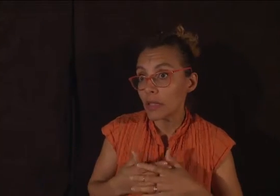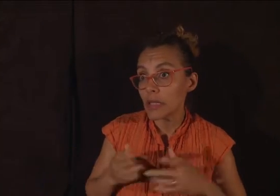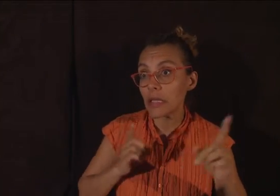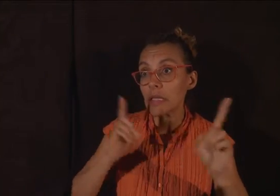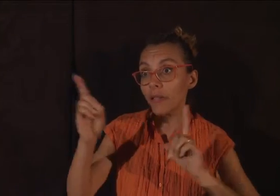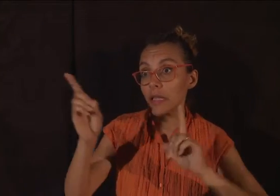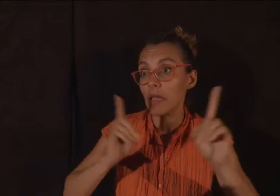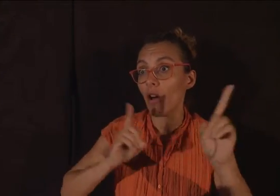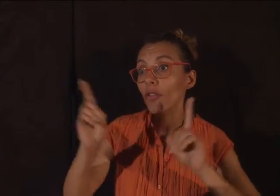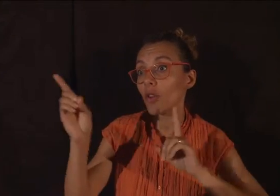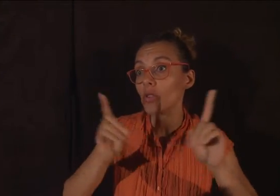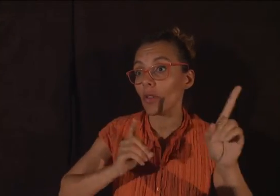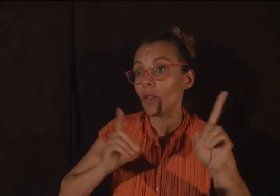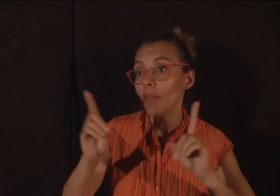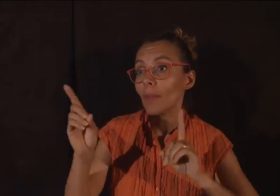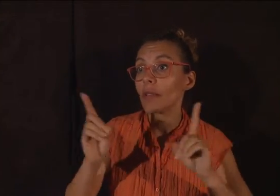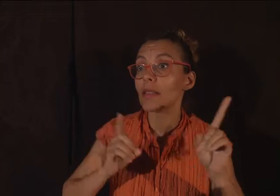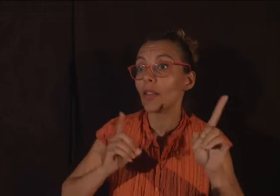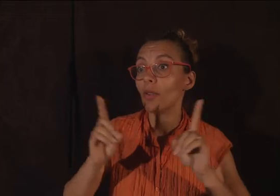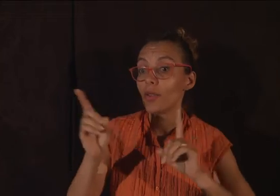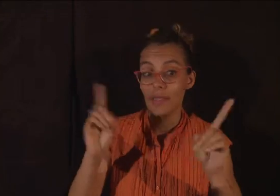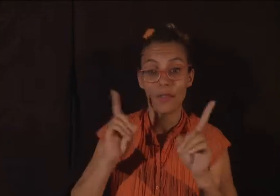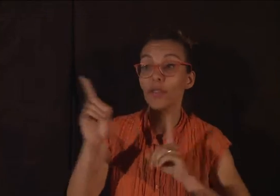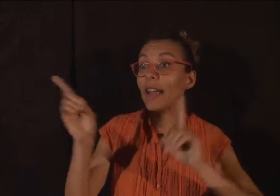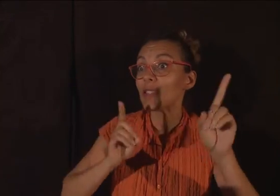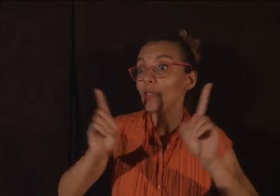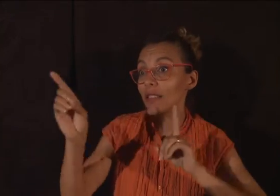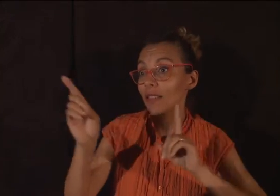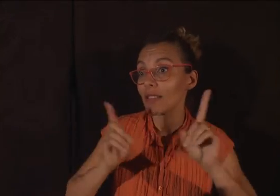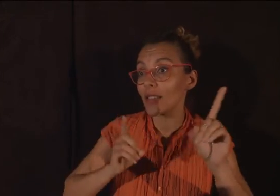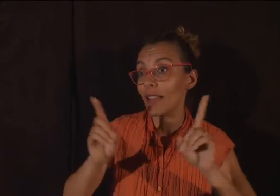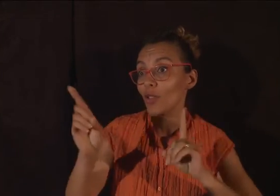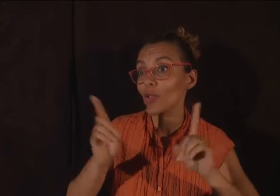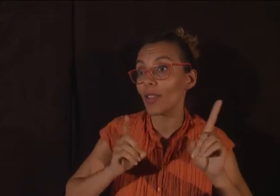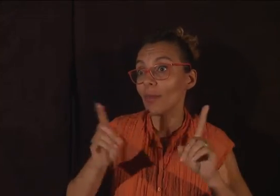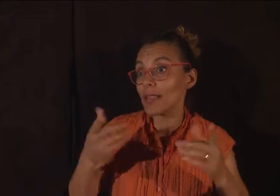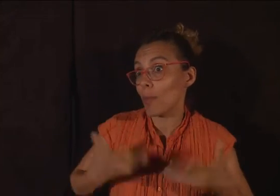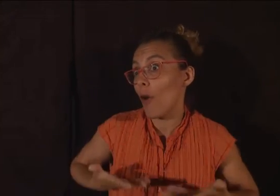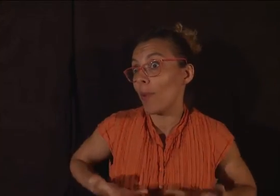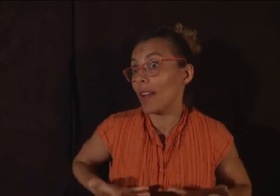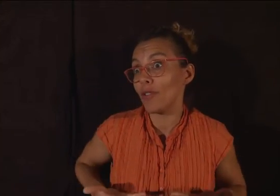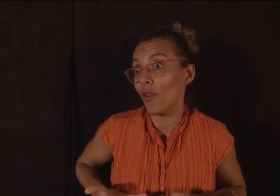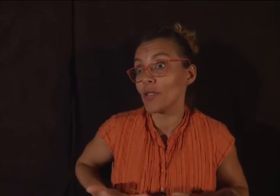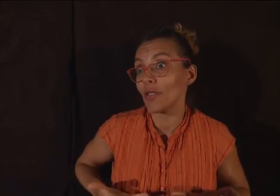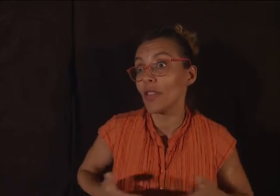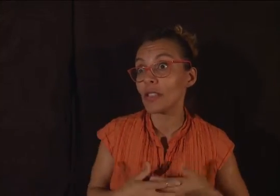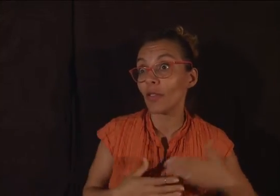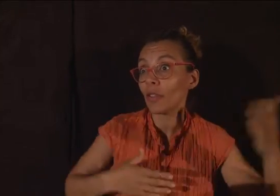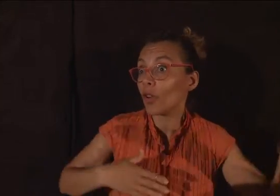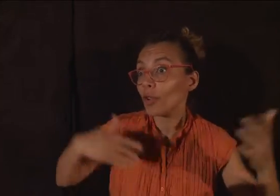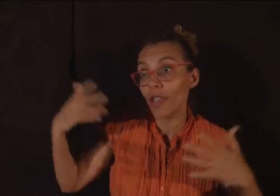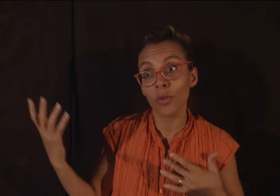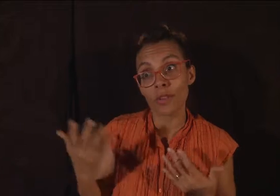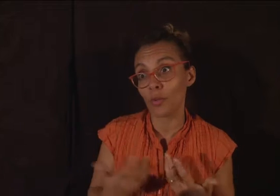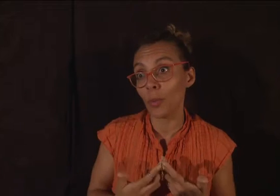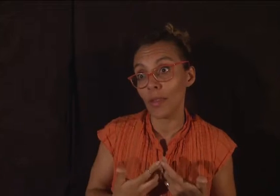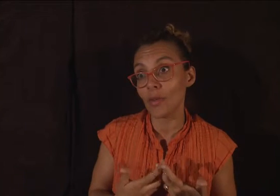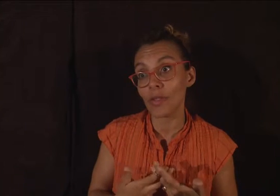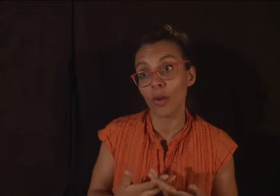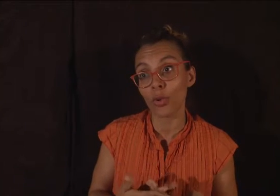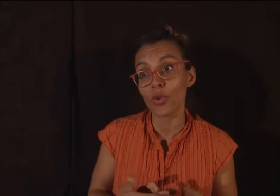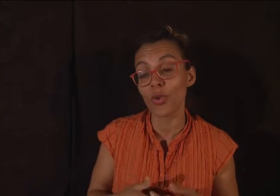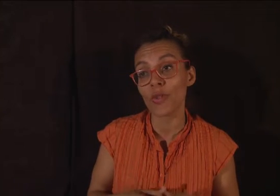en langue des signes, ça va être ça en France, mais c'est le feu d'artifice, c'est le 14 juillet, mais c'est propre à la France. Si on va en Angleterre ou dans un